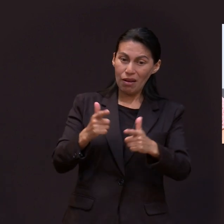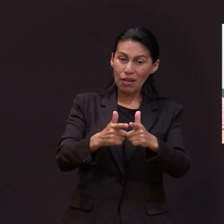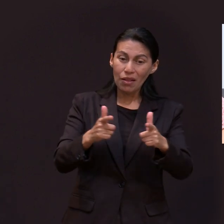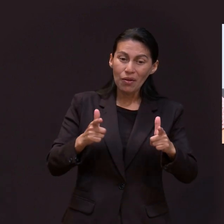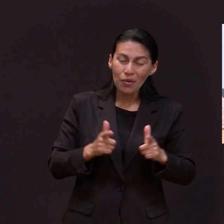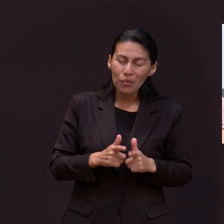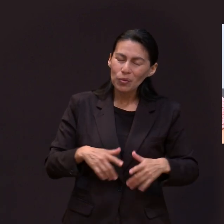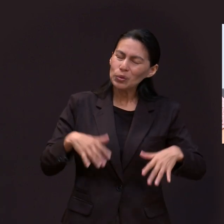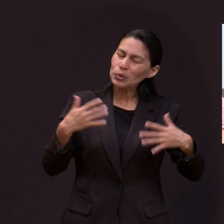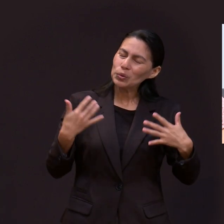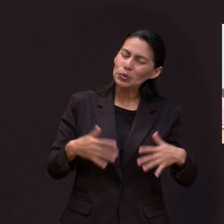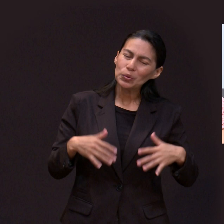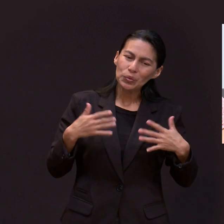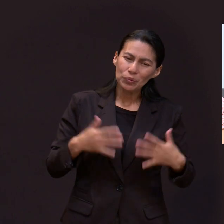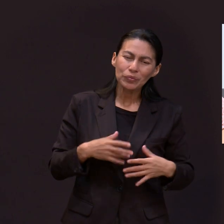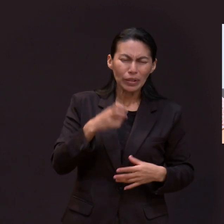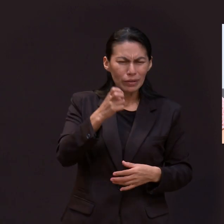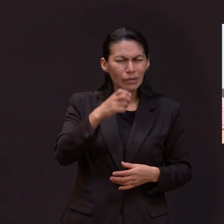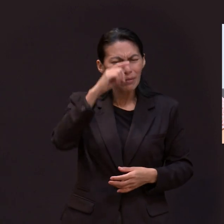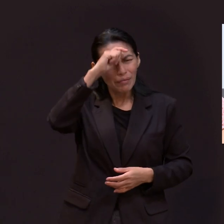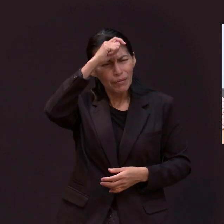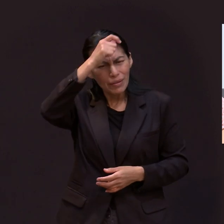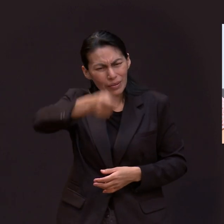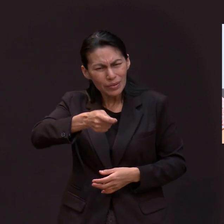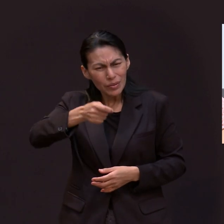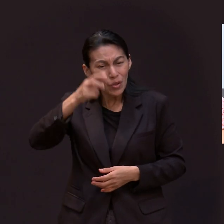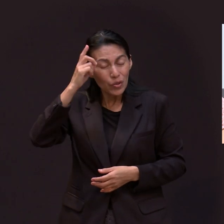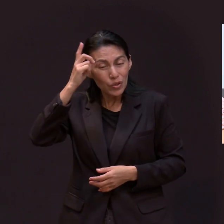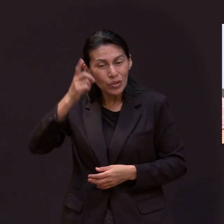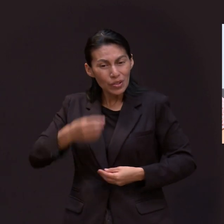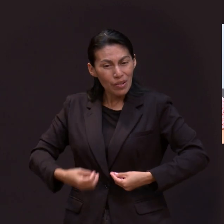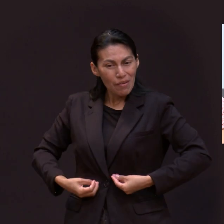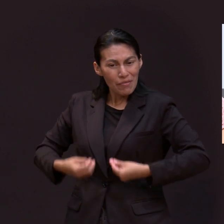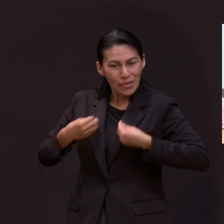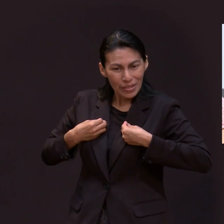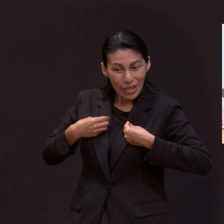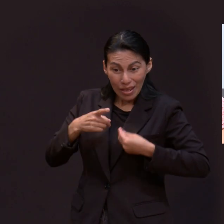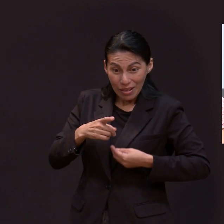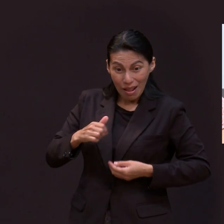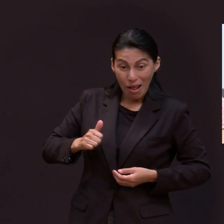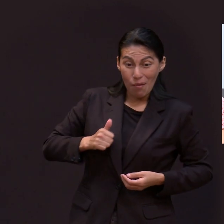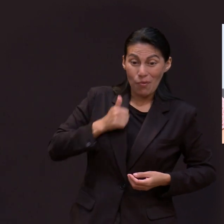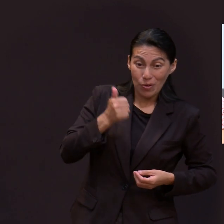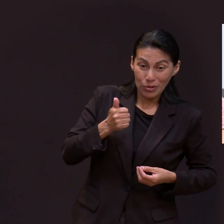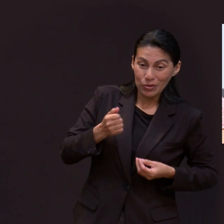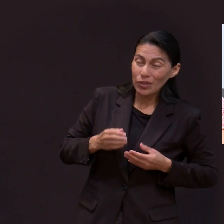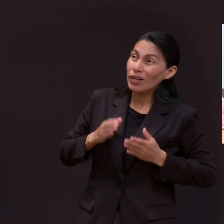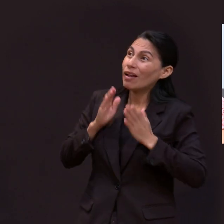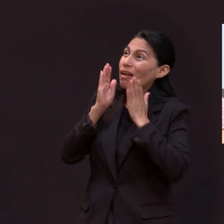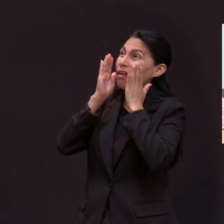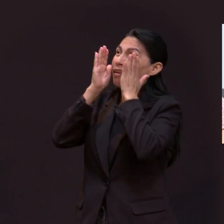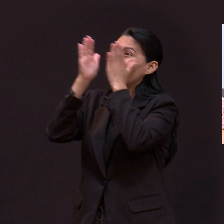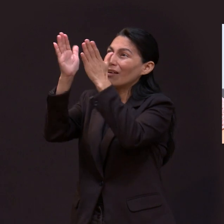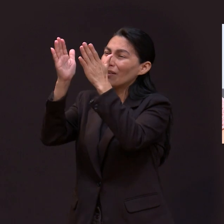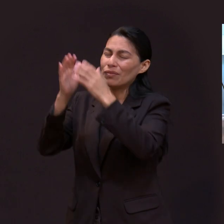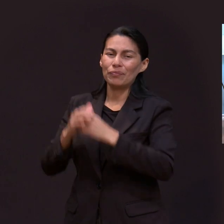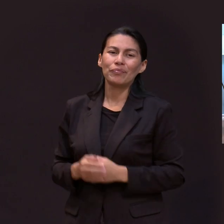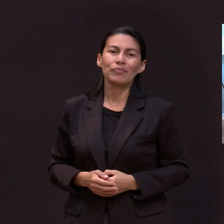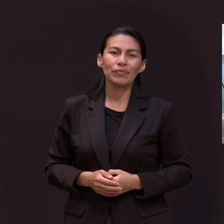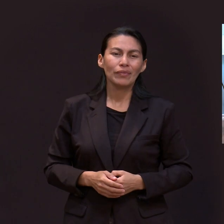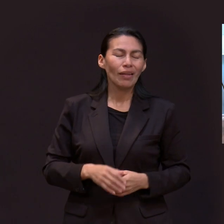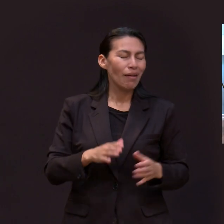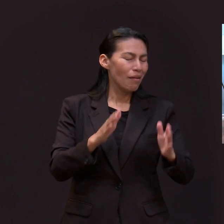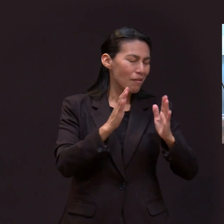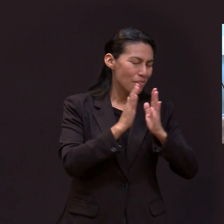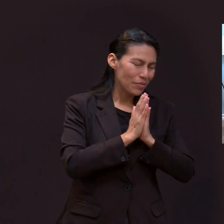pequeño y esa esa es una gran bendición porque dios le dio la vida y él pues la aprovechó amén